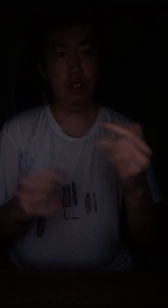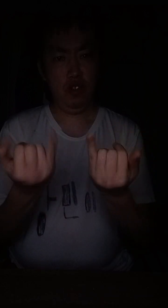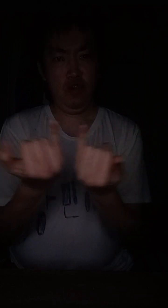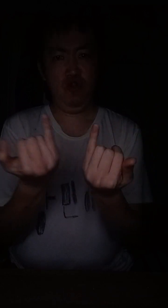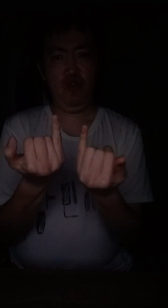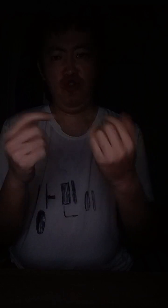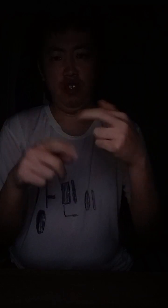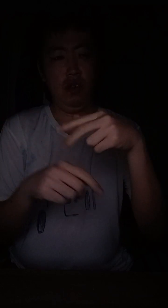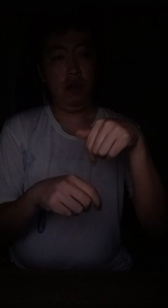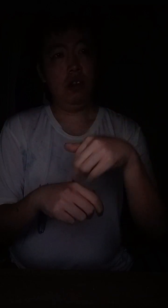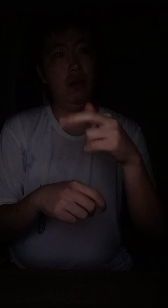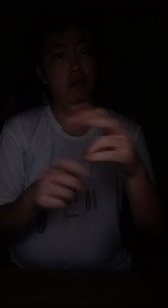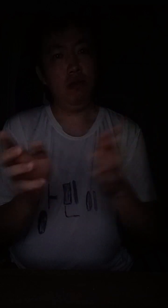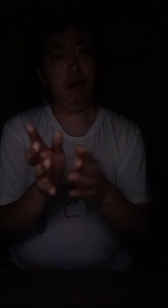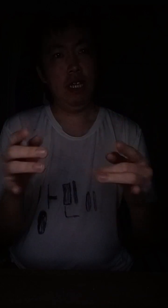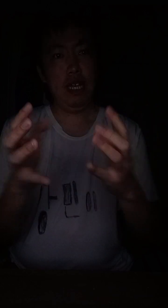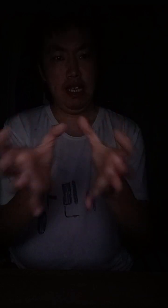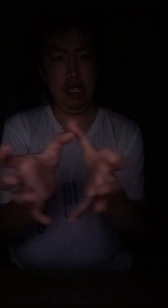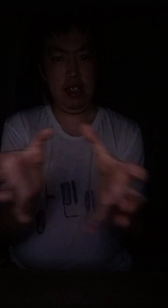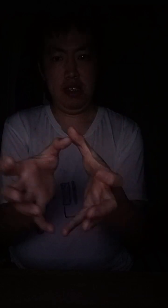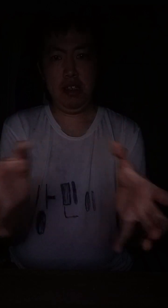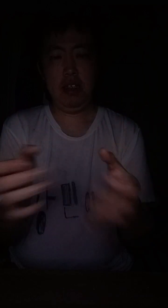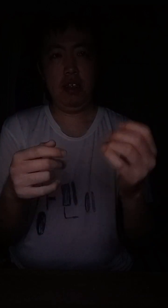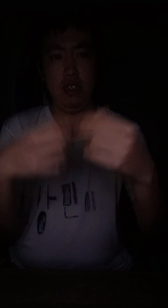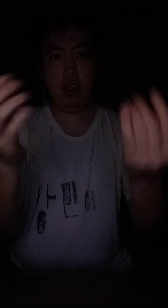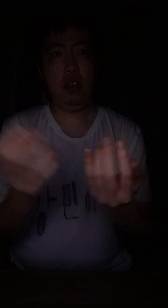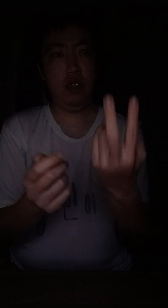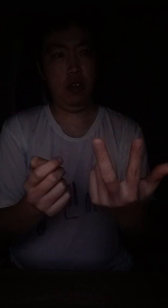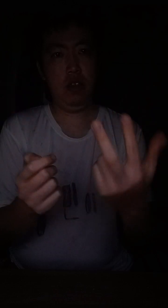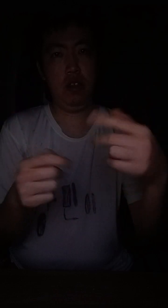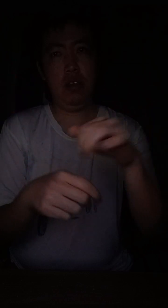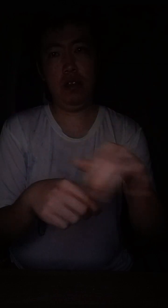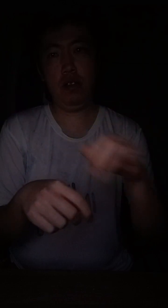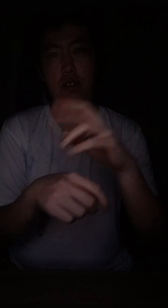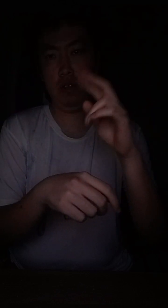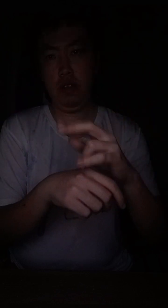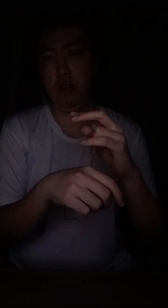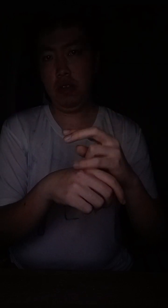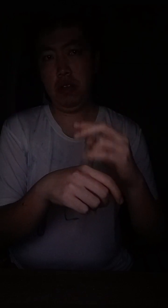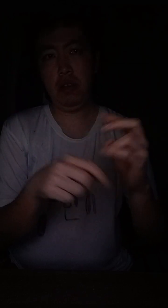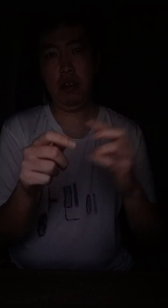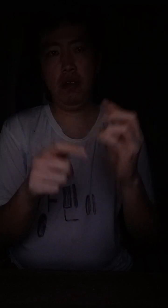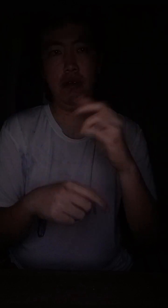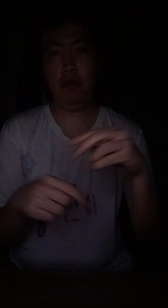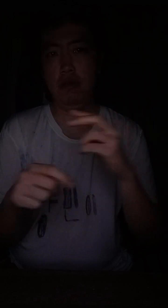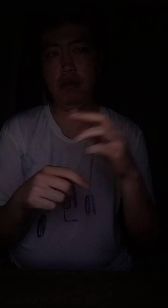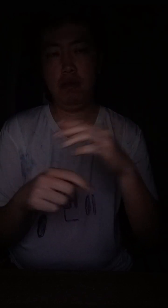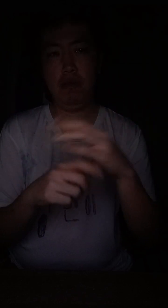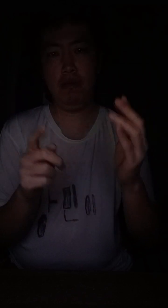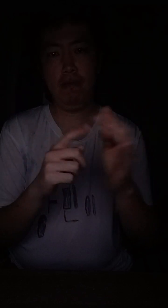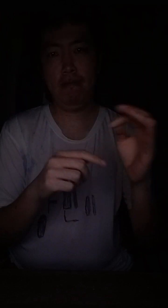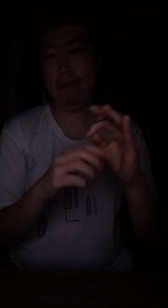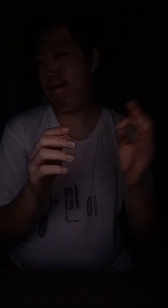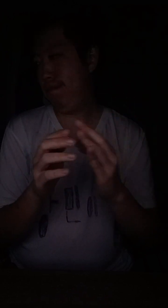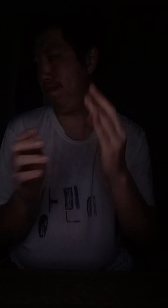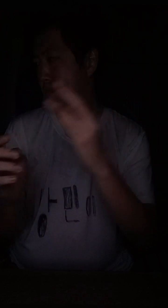공동명의인 서울 반포동의 아파트를 실거래가 23억 원으로 신고했는데 부동산 중개 사이트 등에 따르면 이곳의